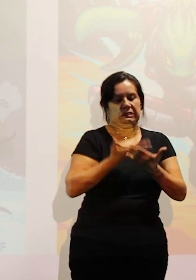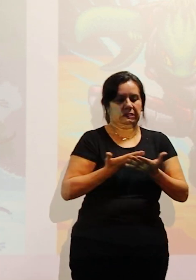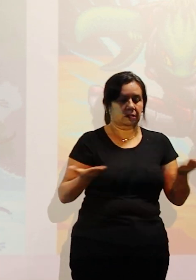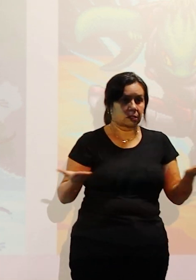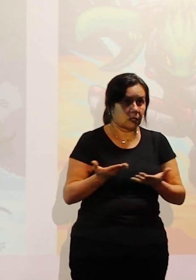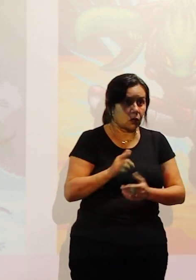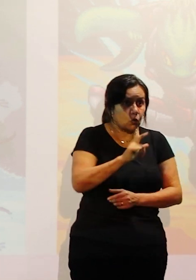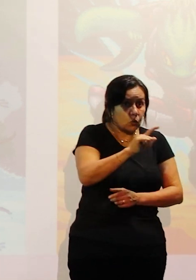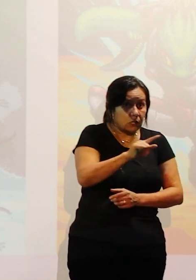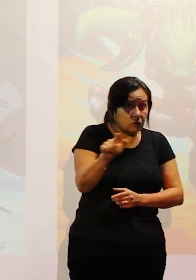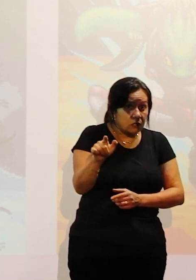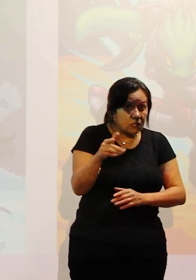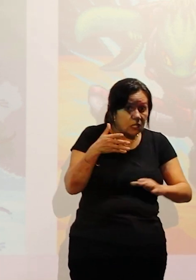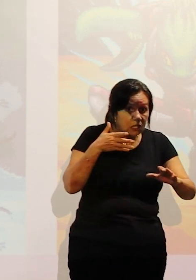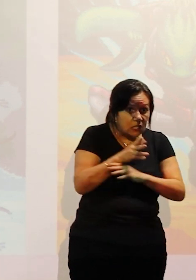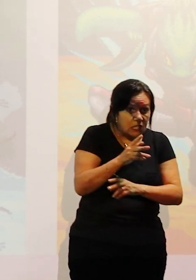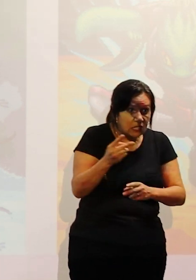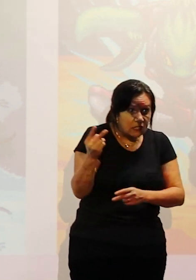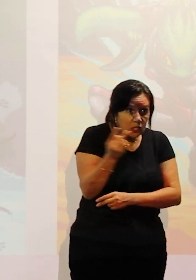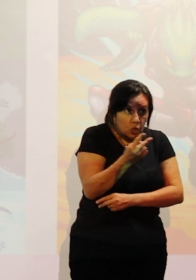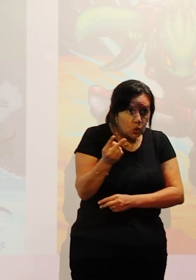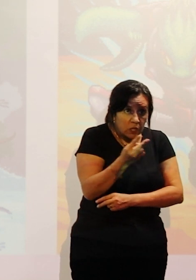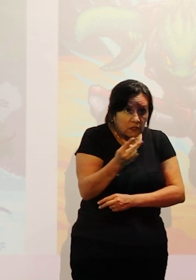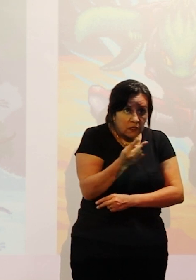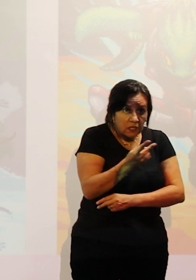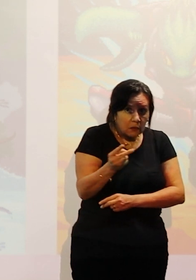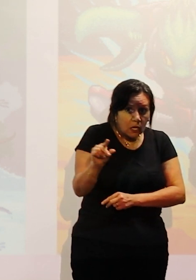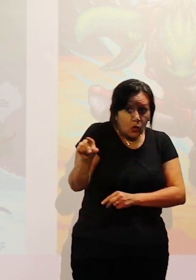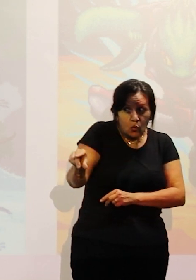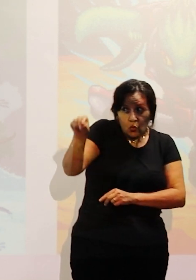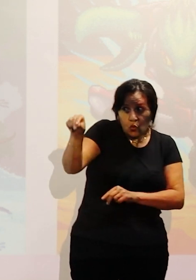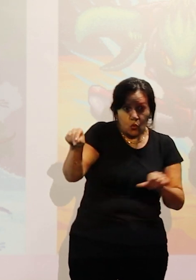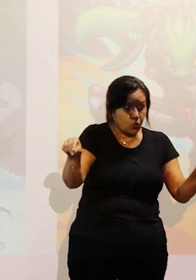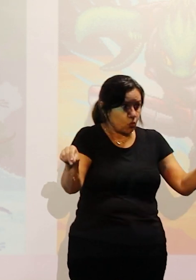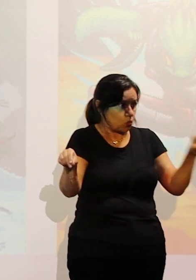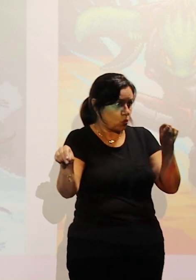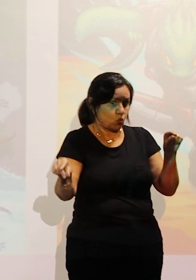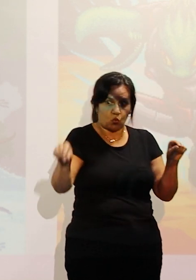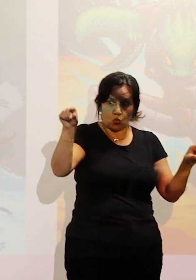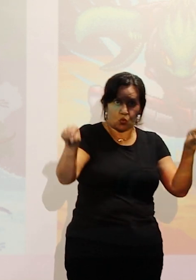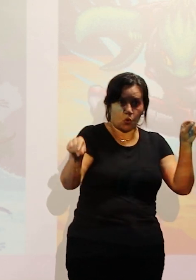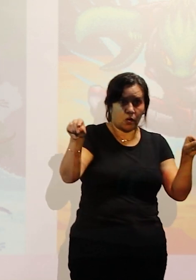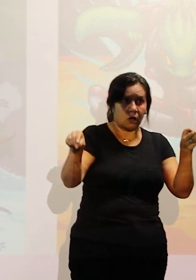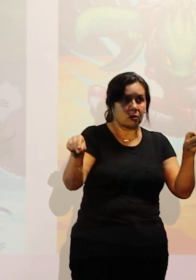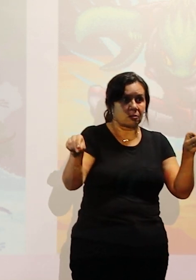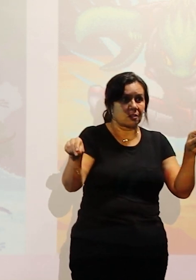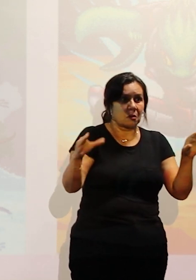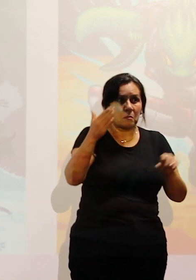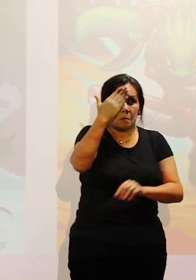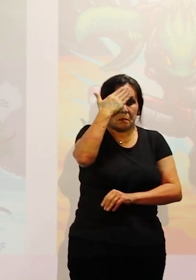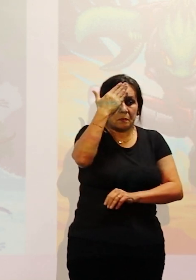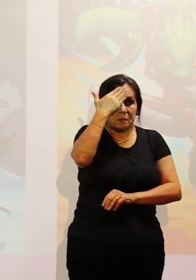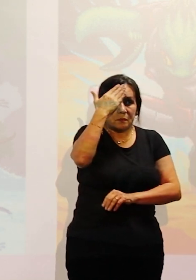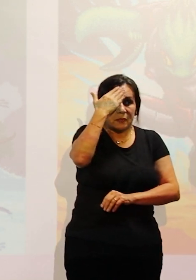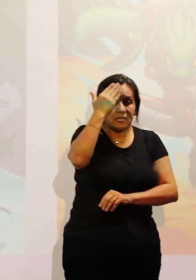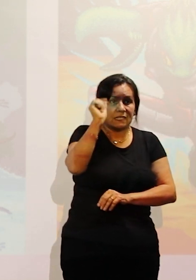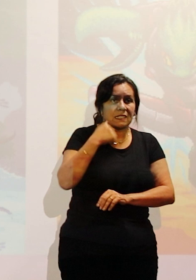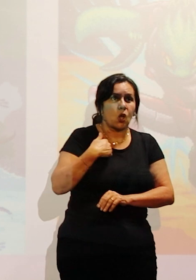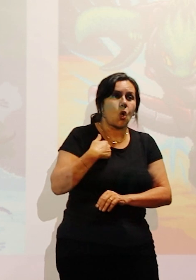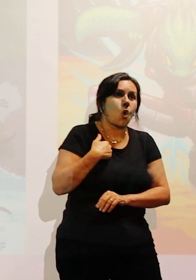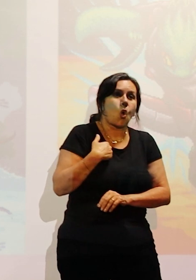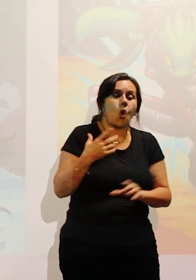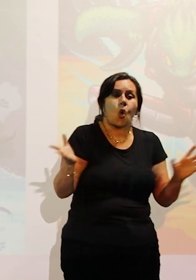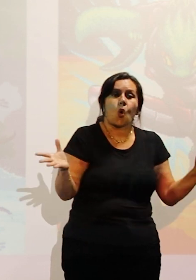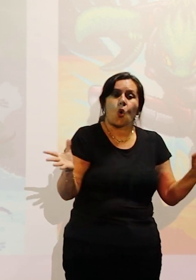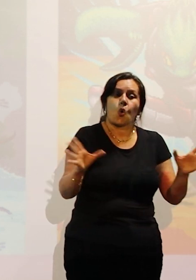Quando você entra nessas duas questões, se você vai ter que fazer uma ilustração do personagem, você tem que pensar, pô, ou vou tentar